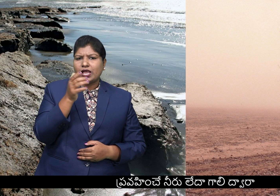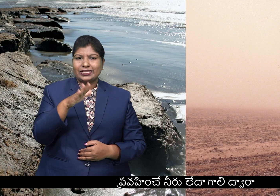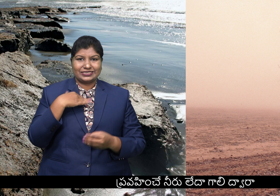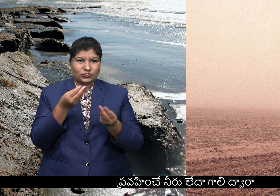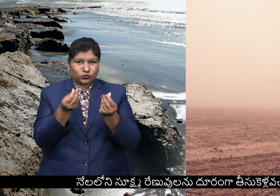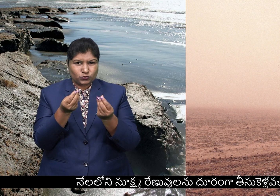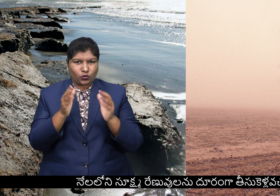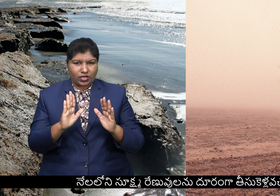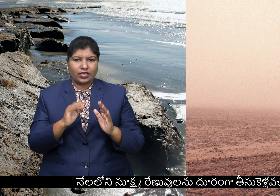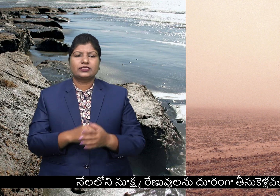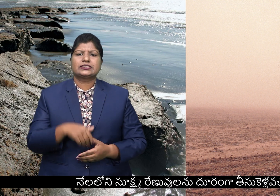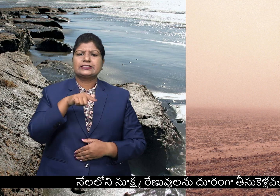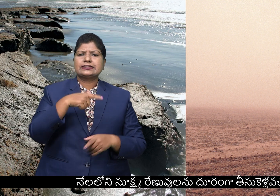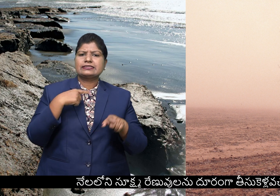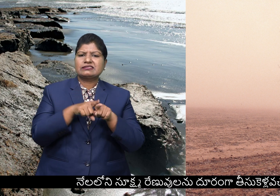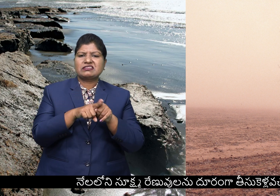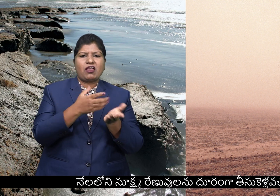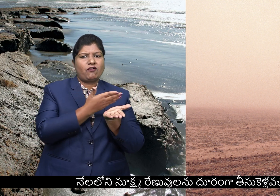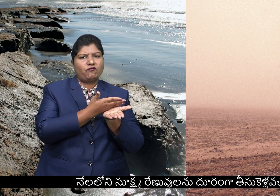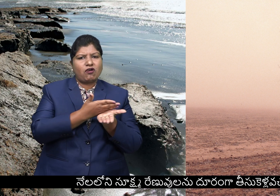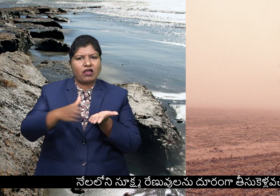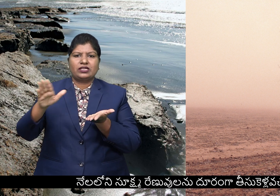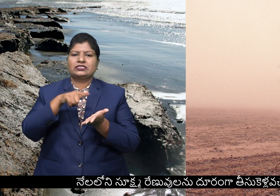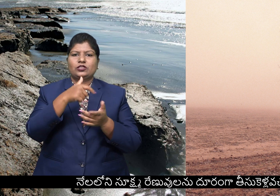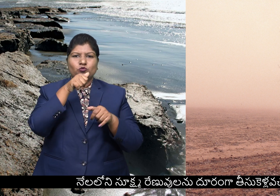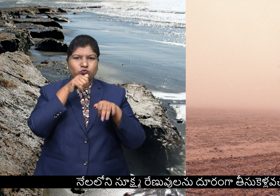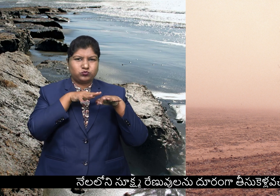ద్వారా నేలలోని సూక్ష్మ రేణువులను దూరంగా తీసుకెళ్లొచ్చు.